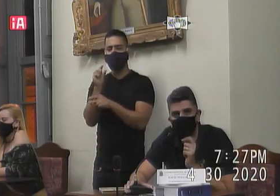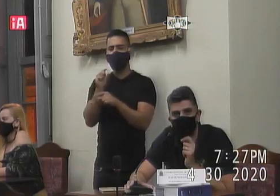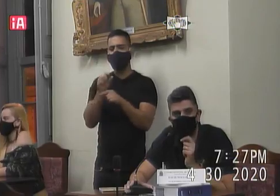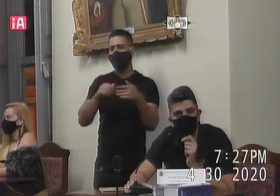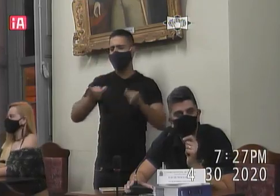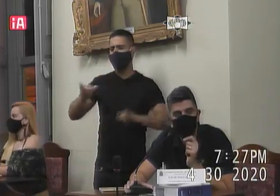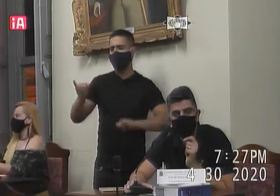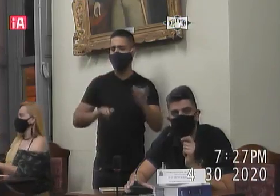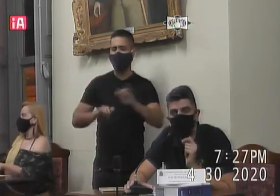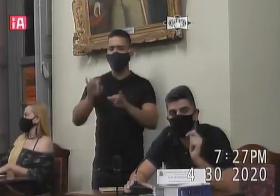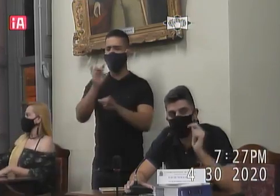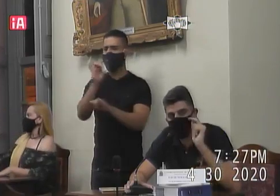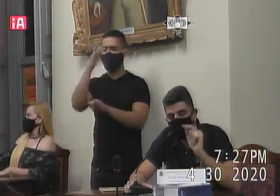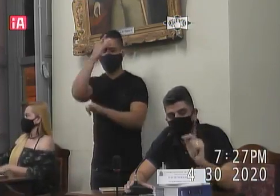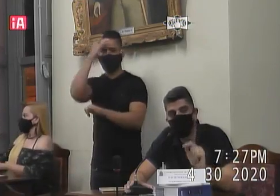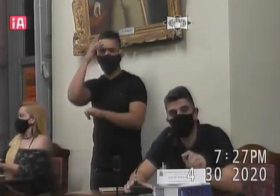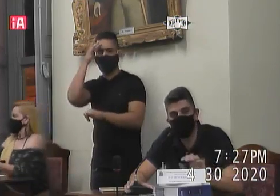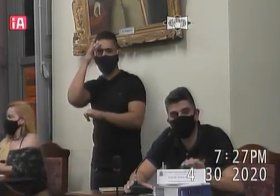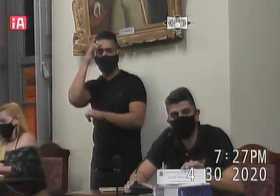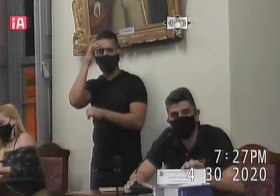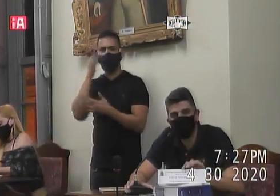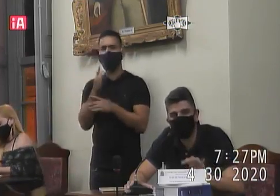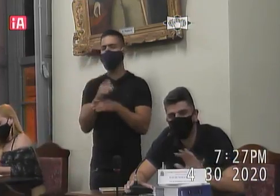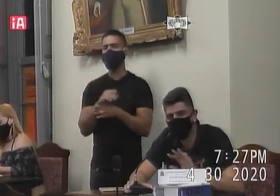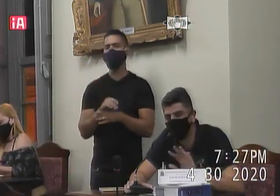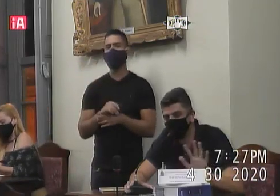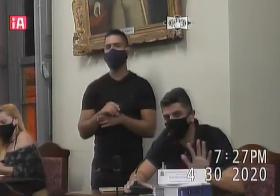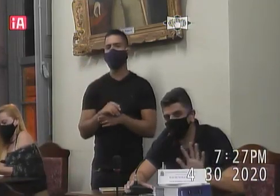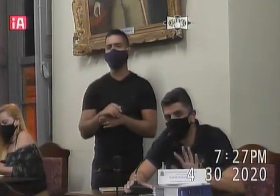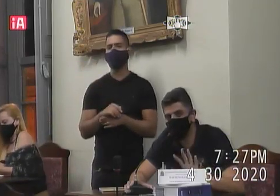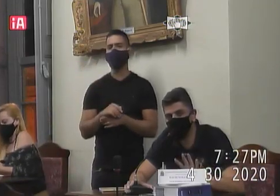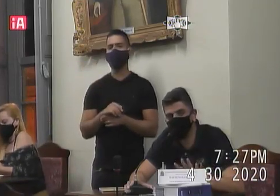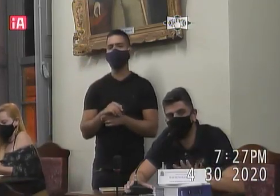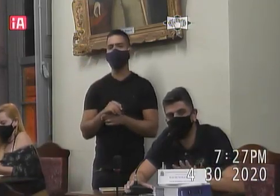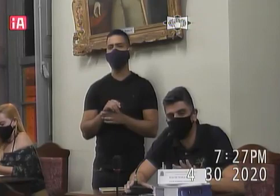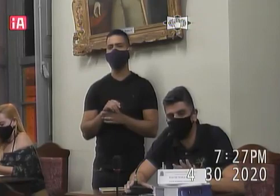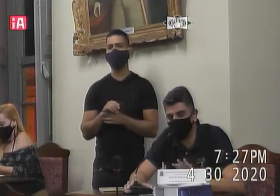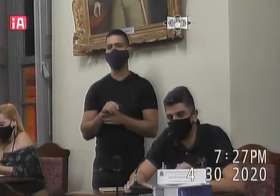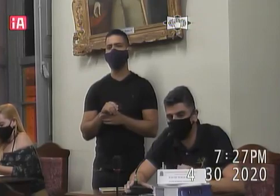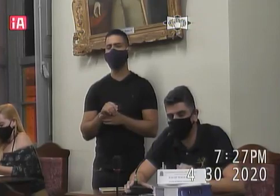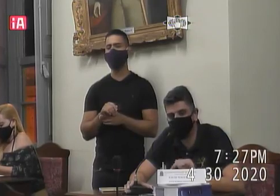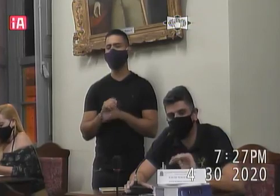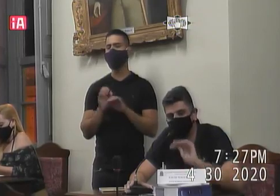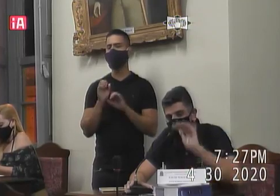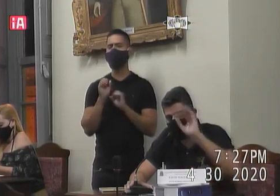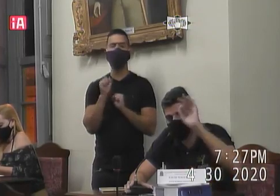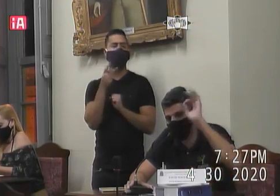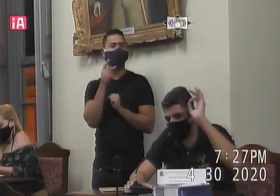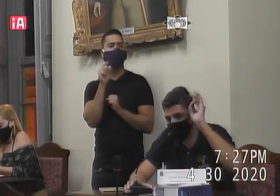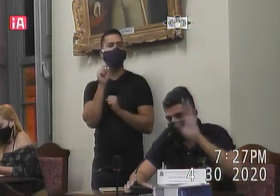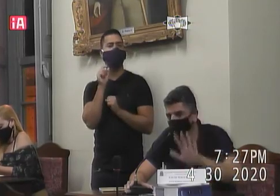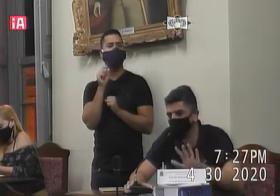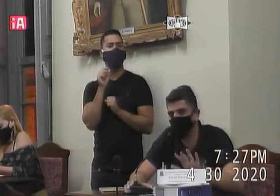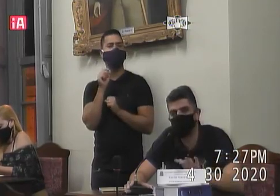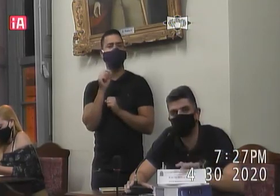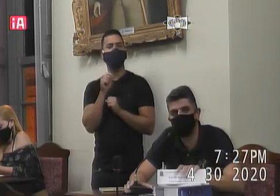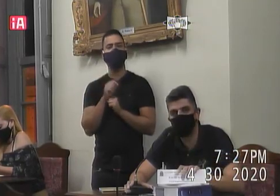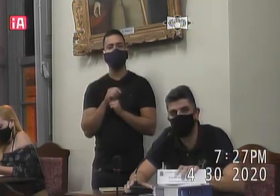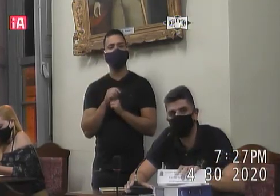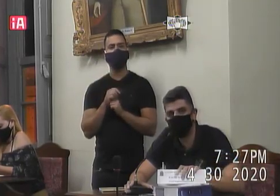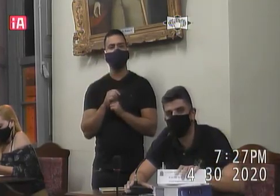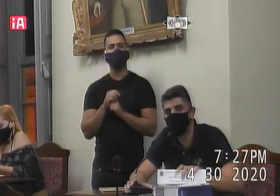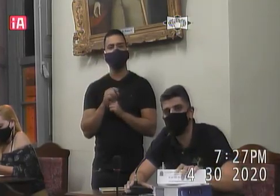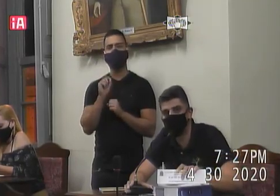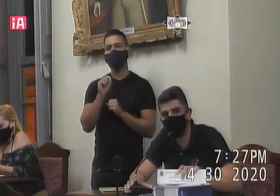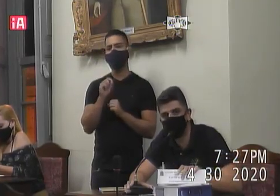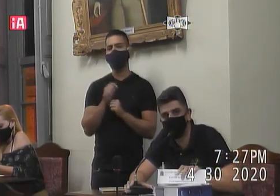gente que se encontra, talvez no que a gente pode chegar no mais longe